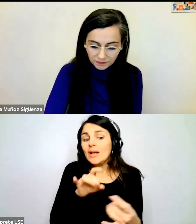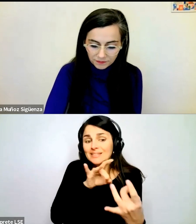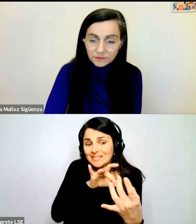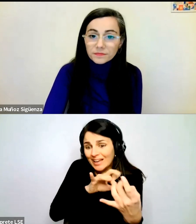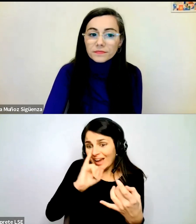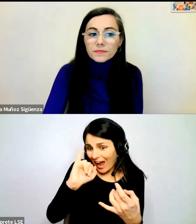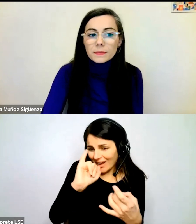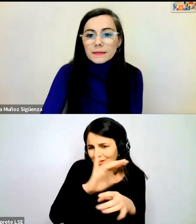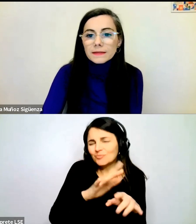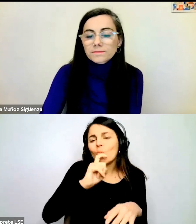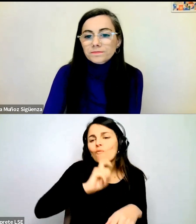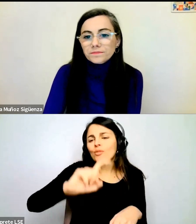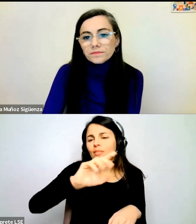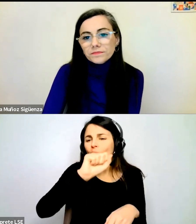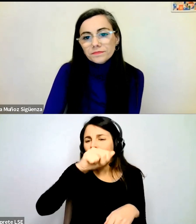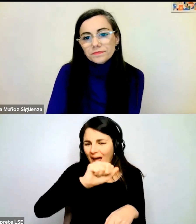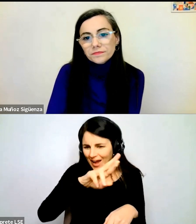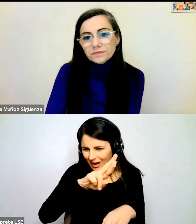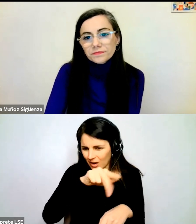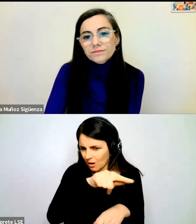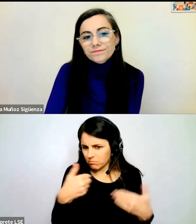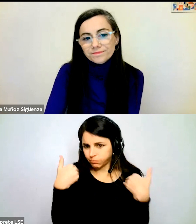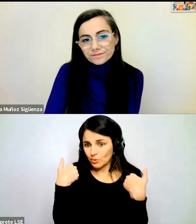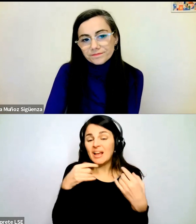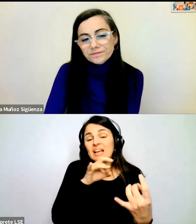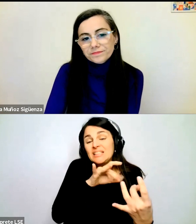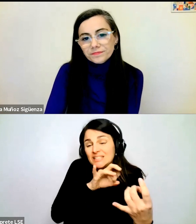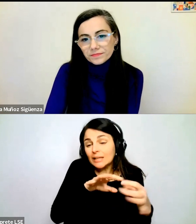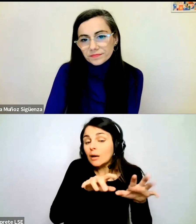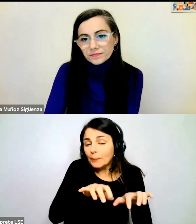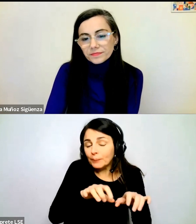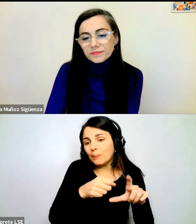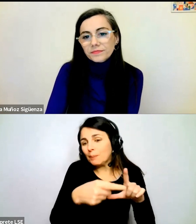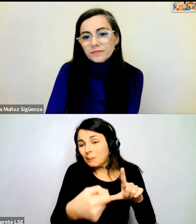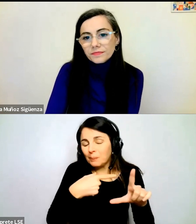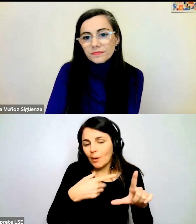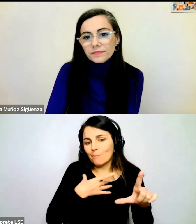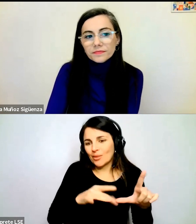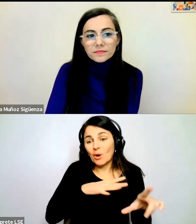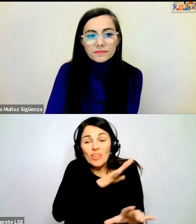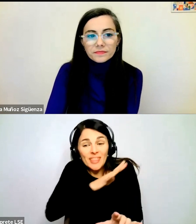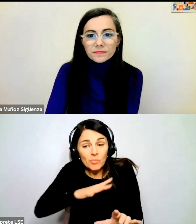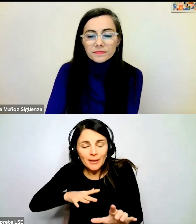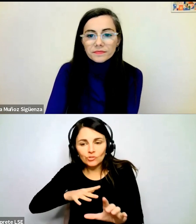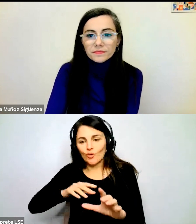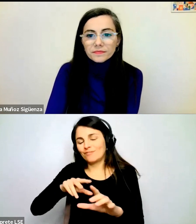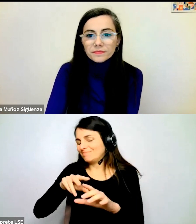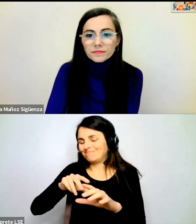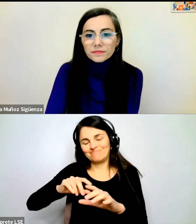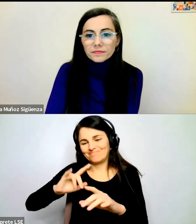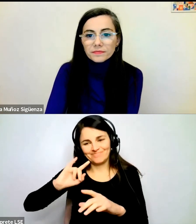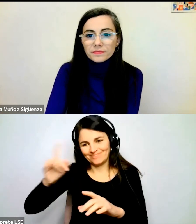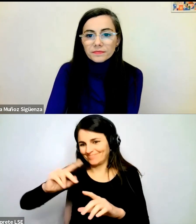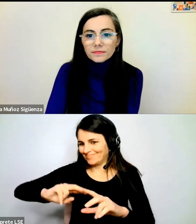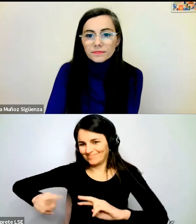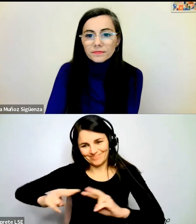comunicar por escrito, pero de momento por videollamada no te puedes comunicar. Hace un tiempo